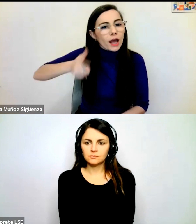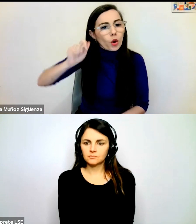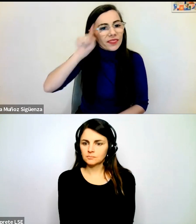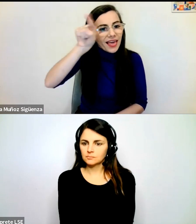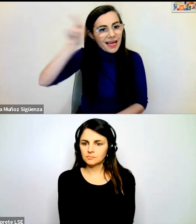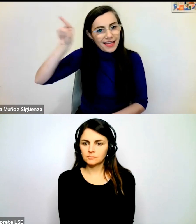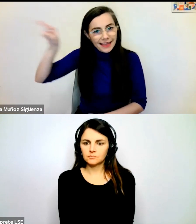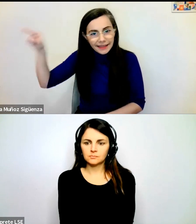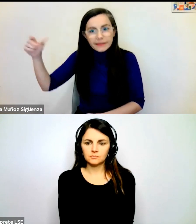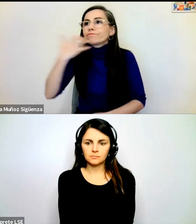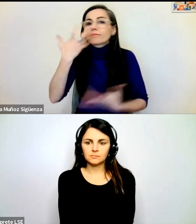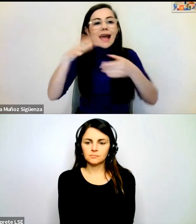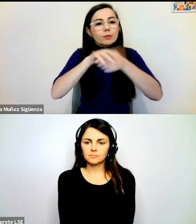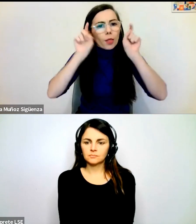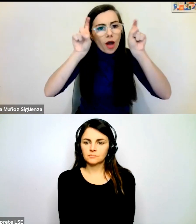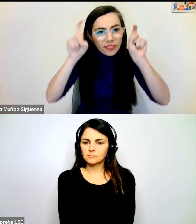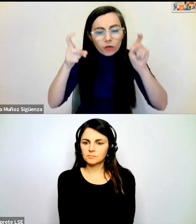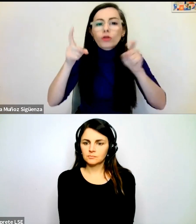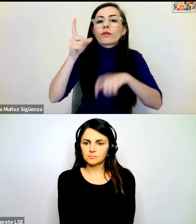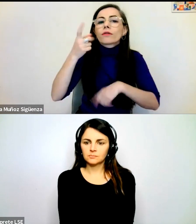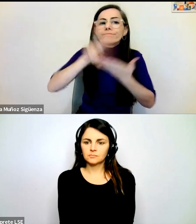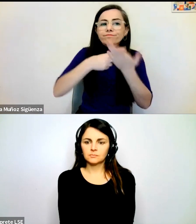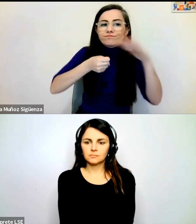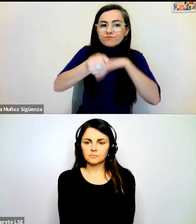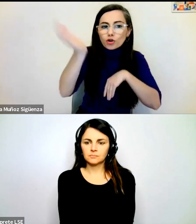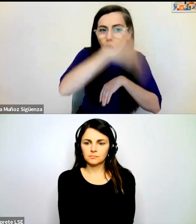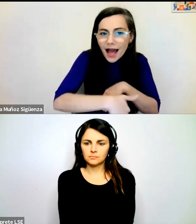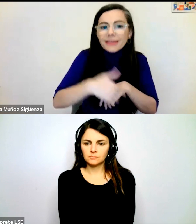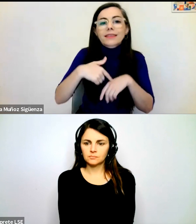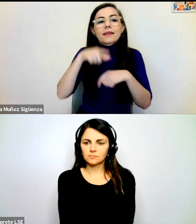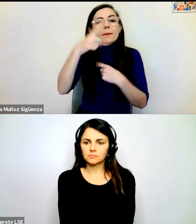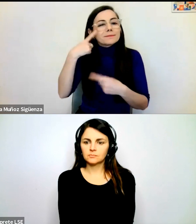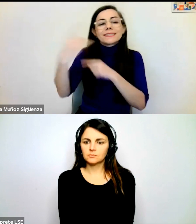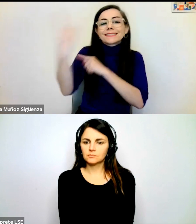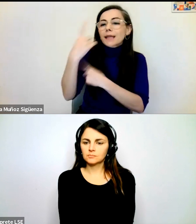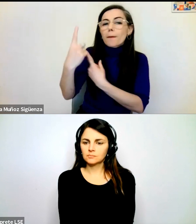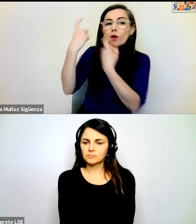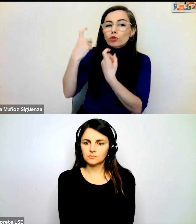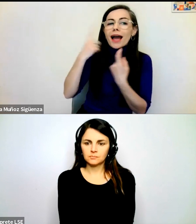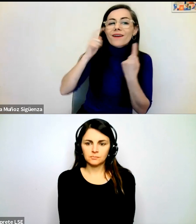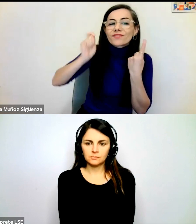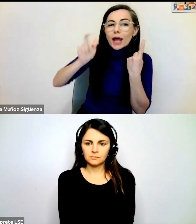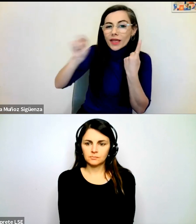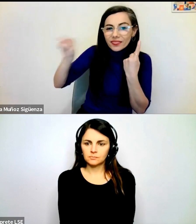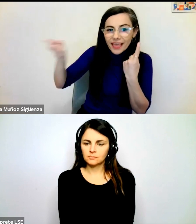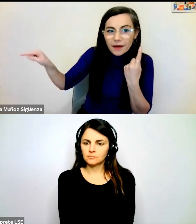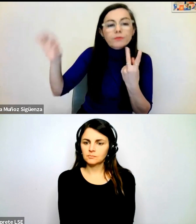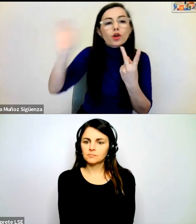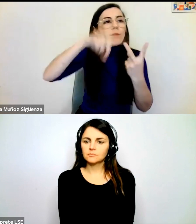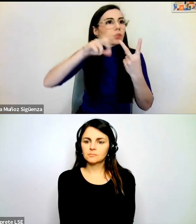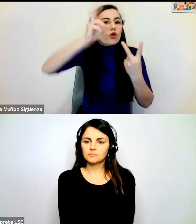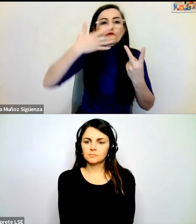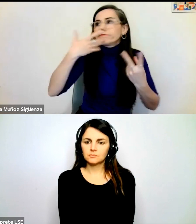que han vivido personas sordas, reclamaciones frecuentes en el ámbito de la educación, en el problema de la falta